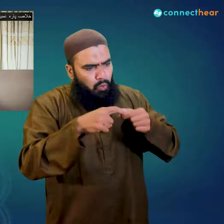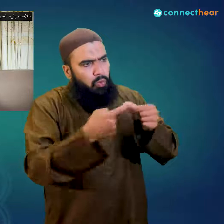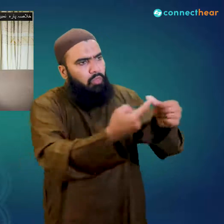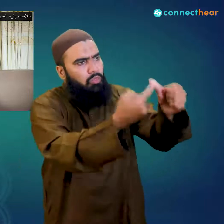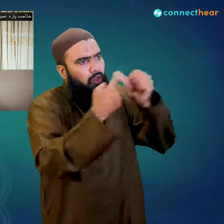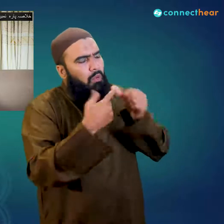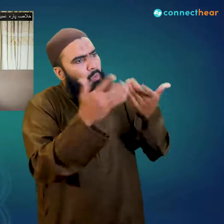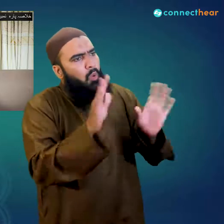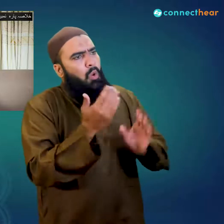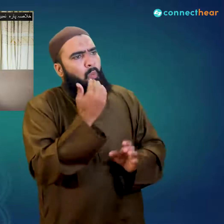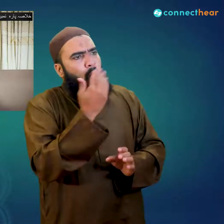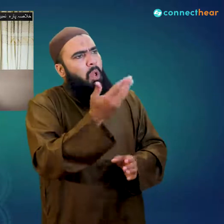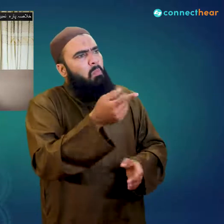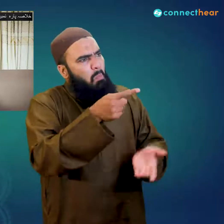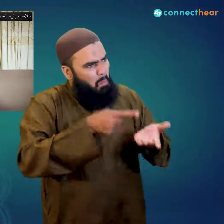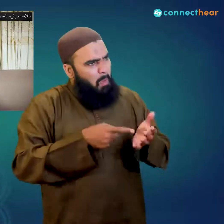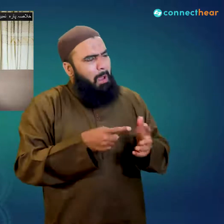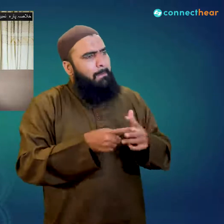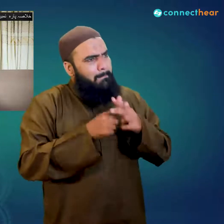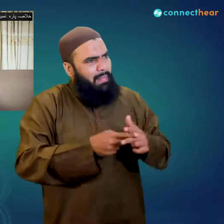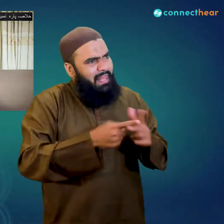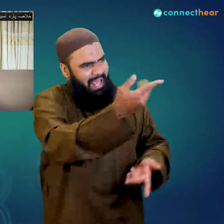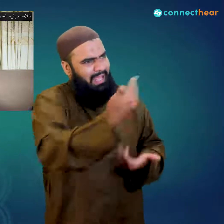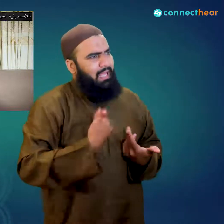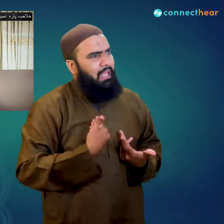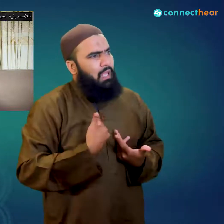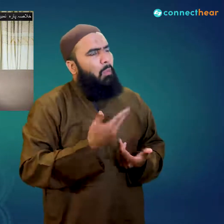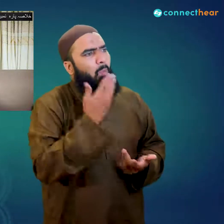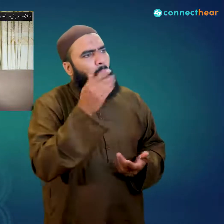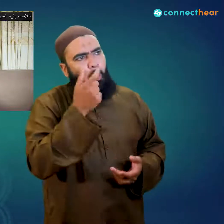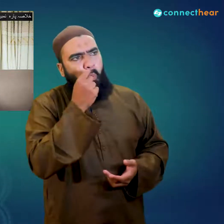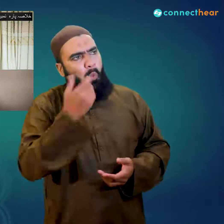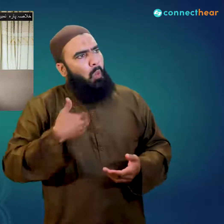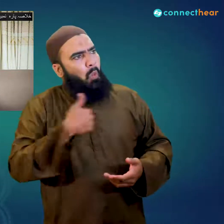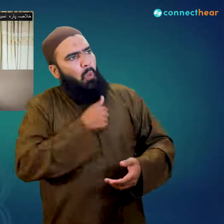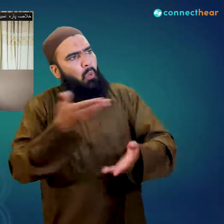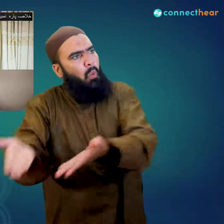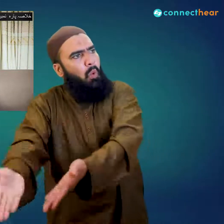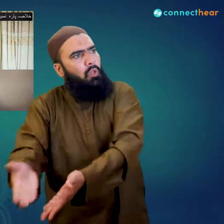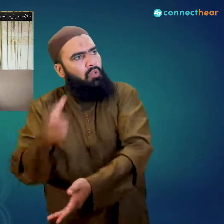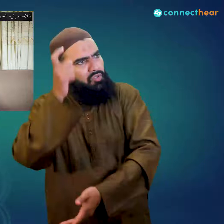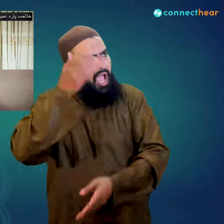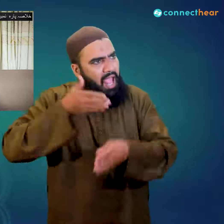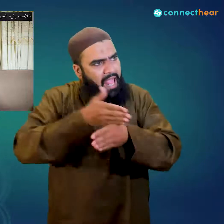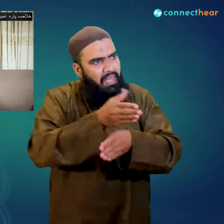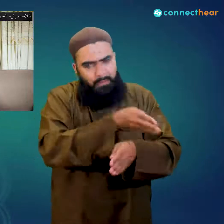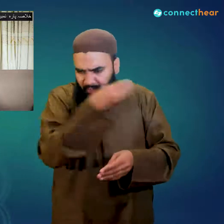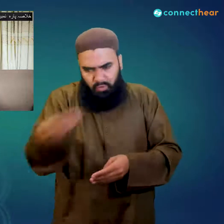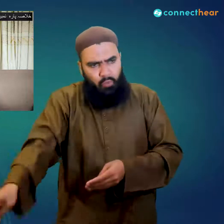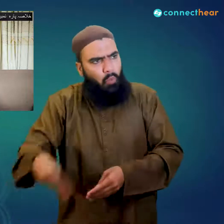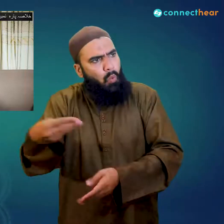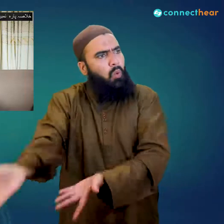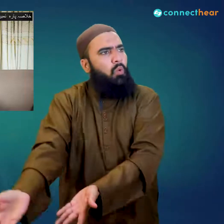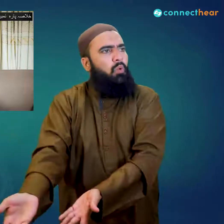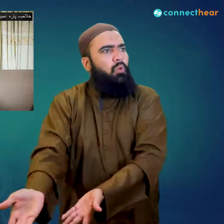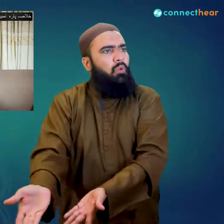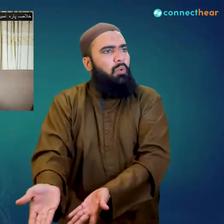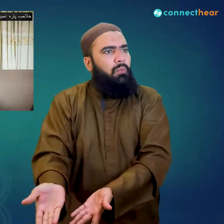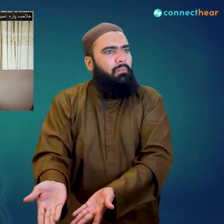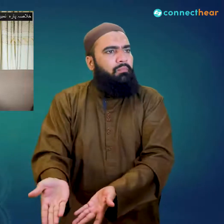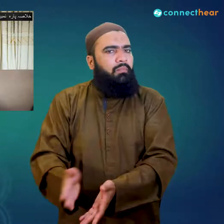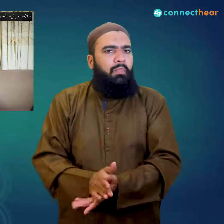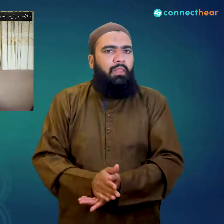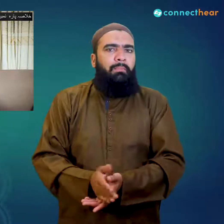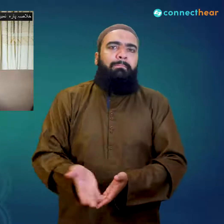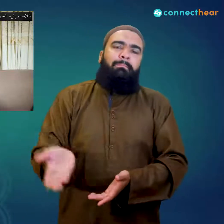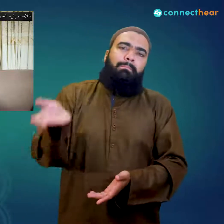اور آپ کہتے ہیں کہ اس کی جگہ پر کسی گائے کو ذبح کیا جائے، یہ تو ایک مذاق والی بات ہے۔ بہرحال پھر اسی طرح